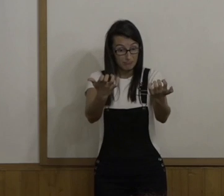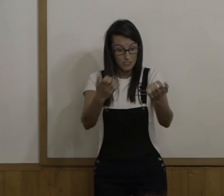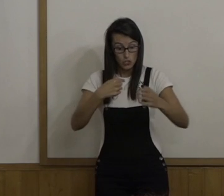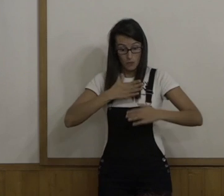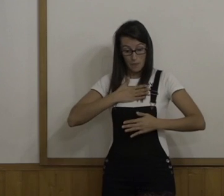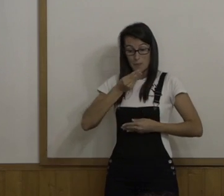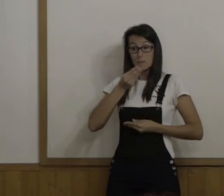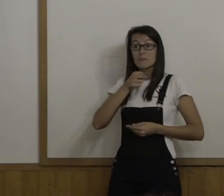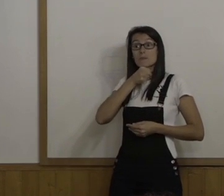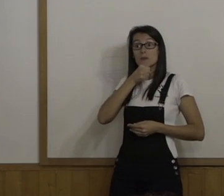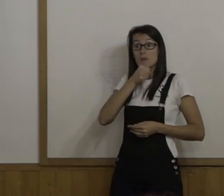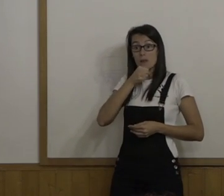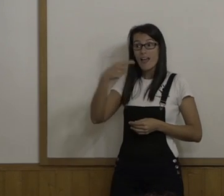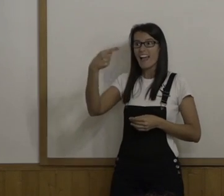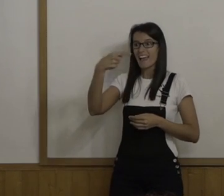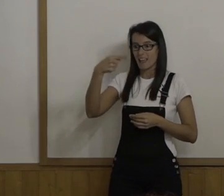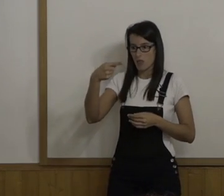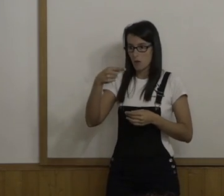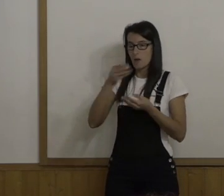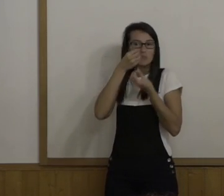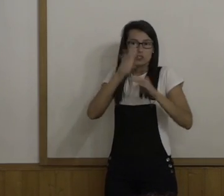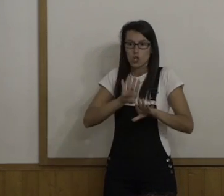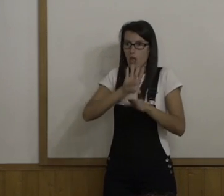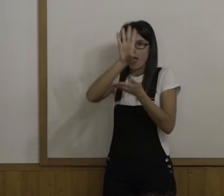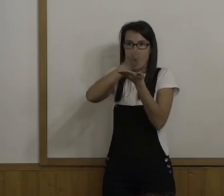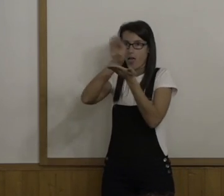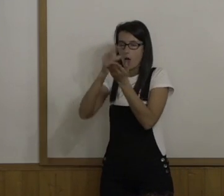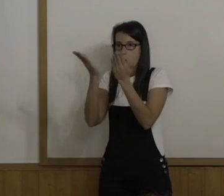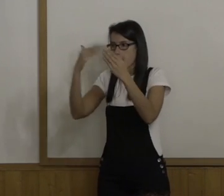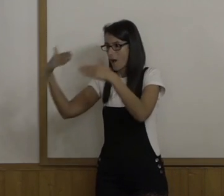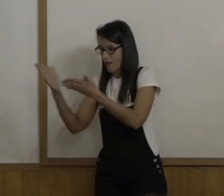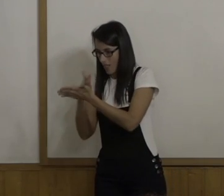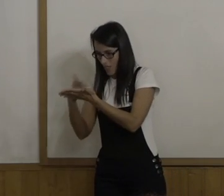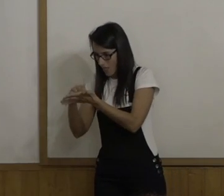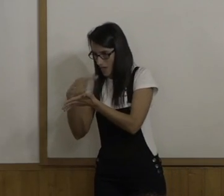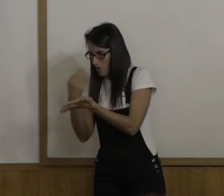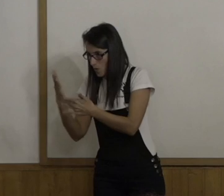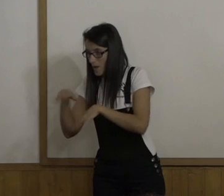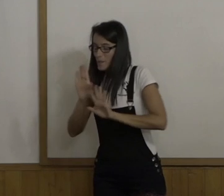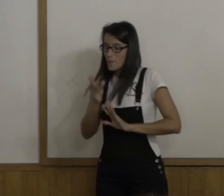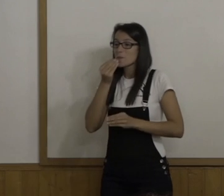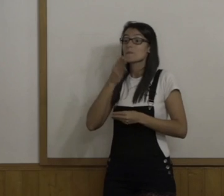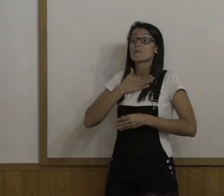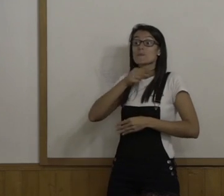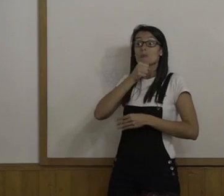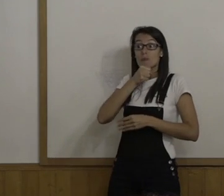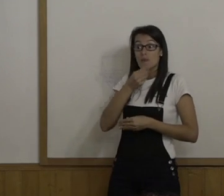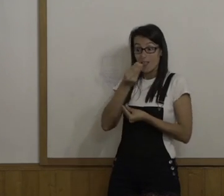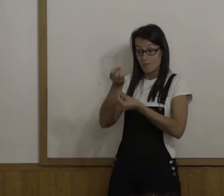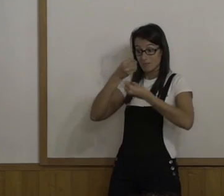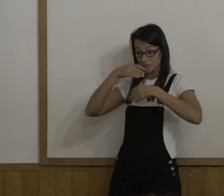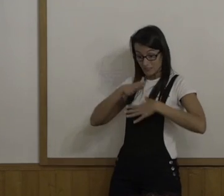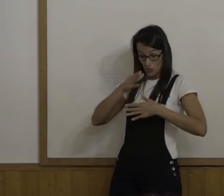Genoveva me contaba esas historias que no vienen en ningún lado, que todos tengamos la suerte de que, gracias en este caso